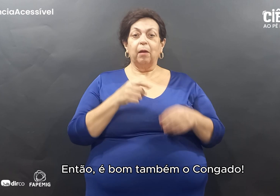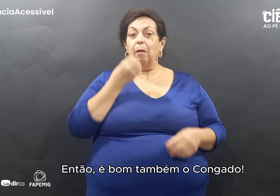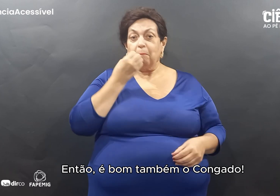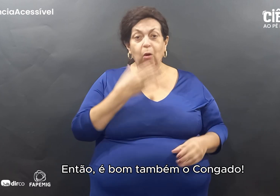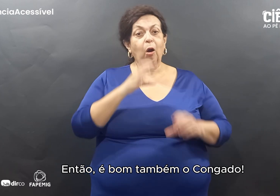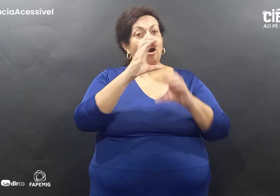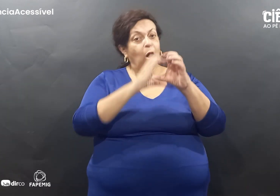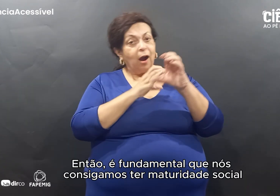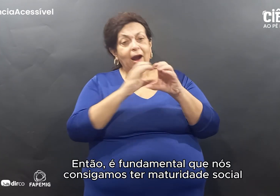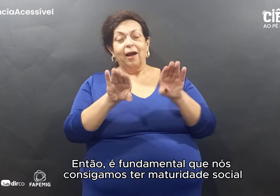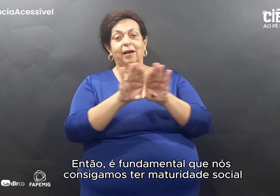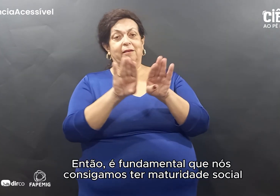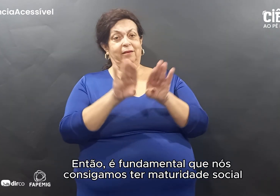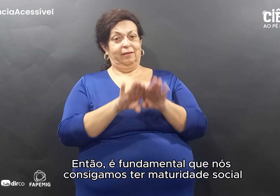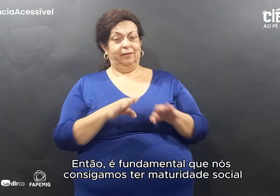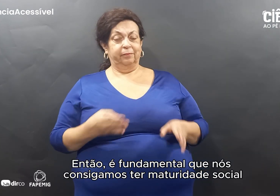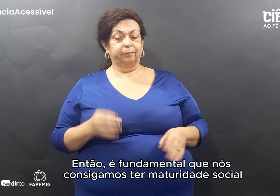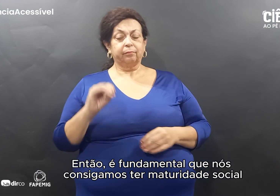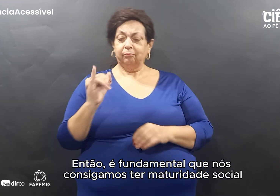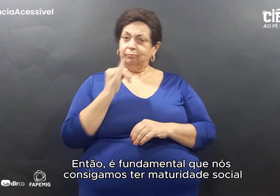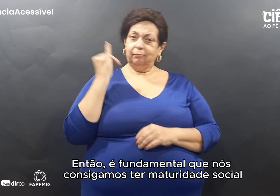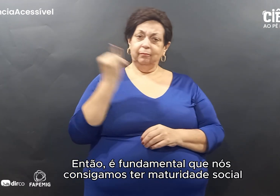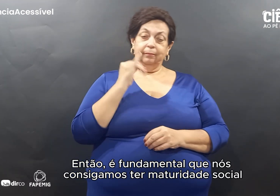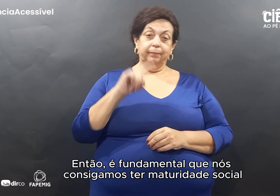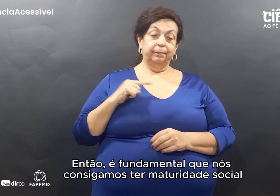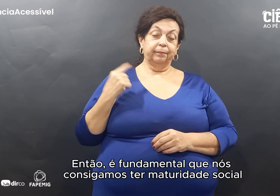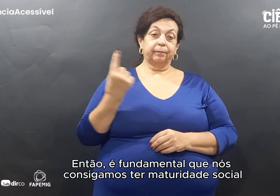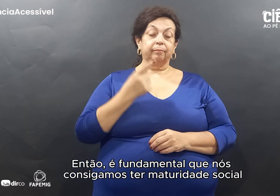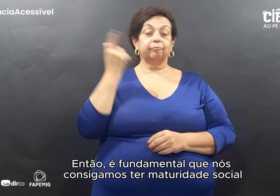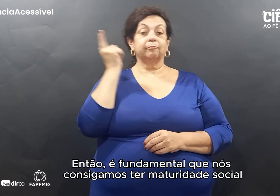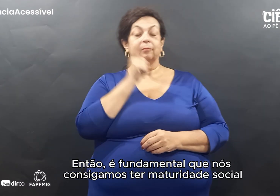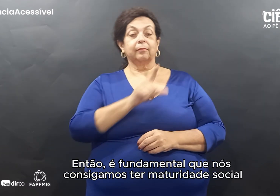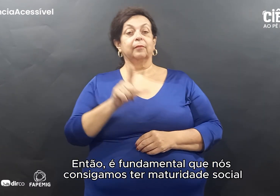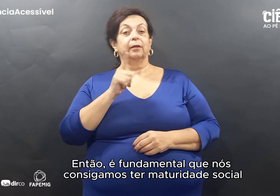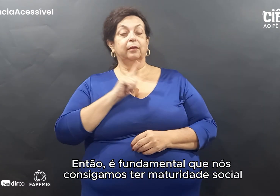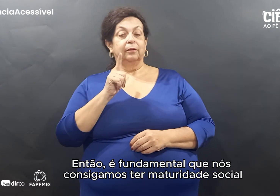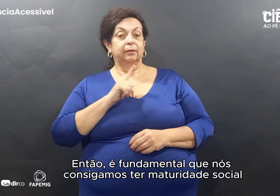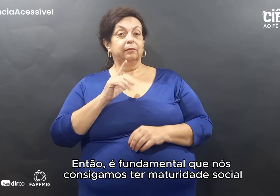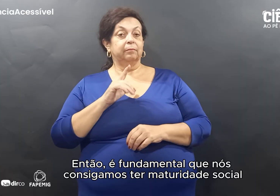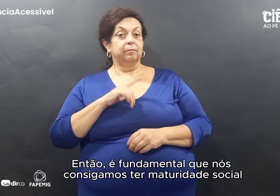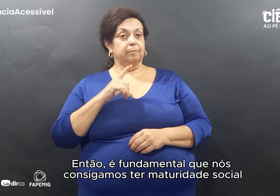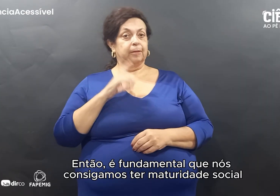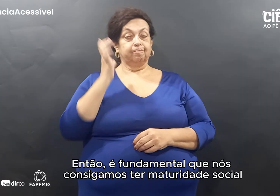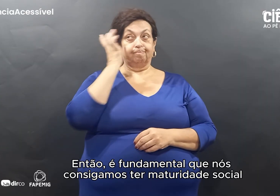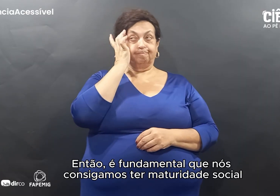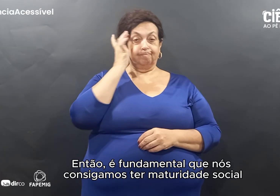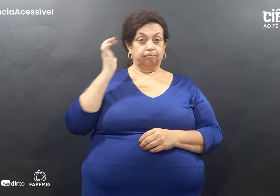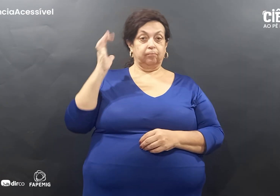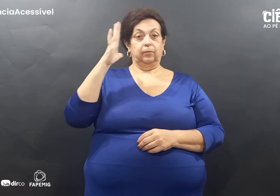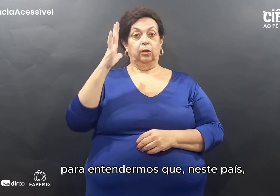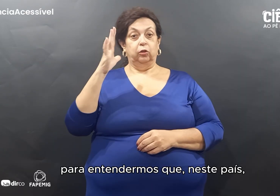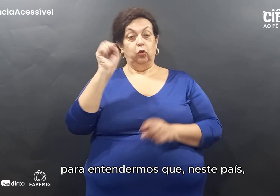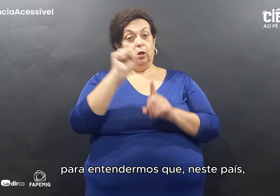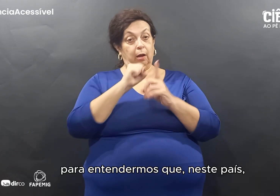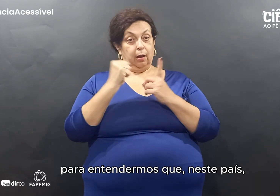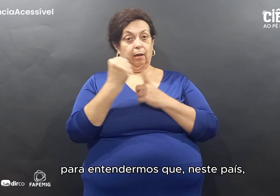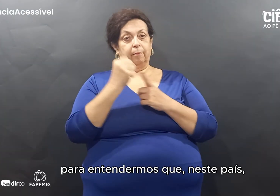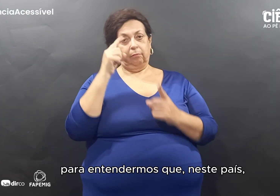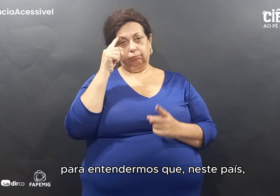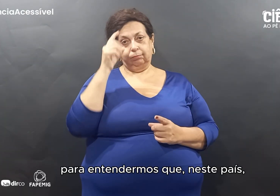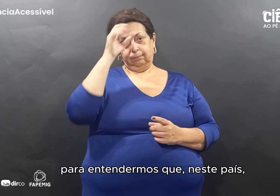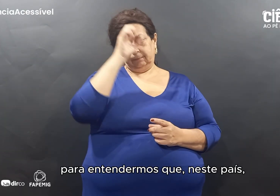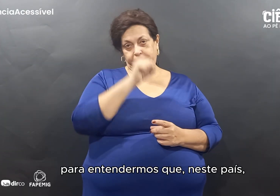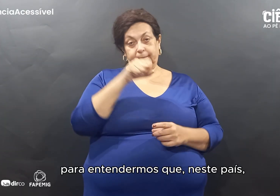o Congado. Então, é fundamental que nós consigamos ter maturidade social para entendermos